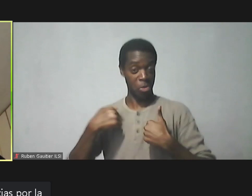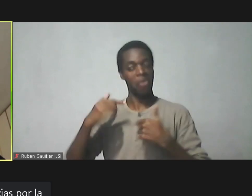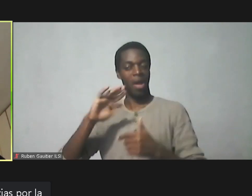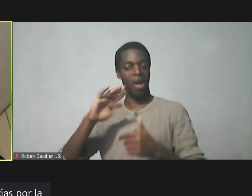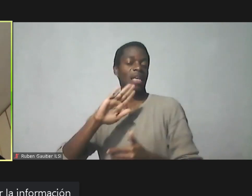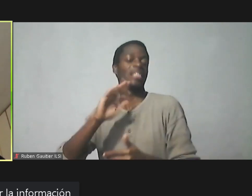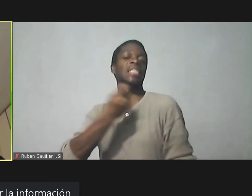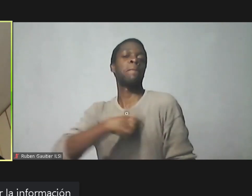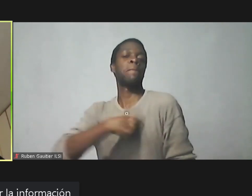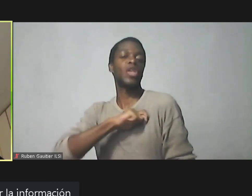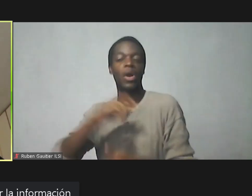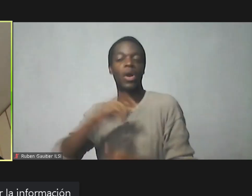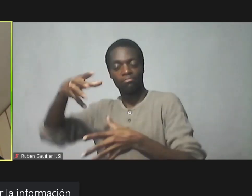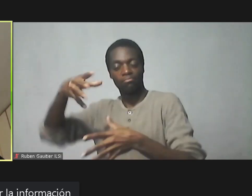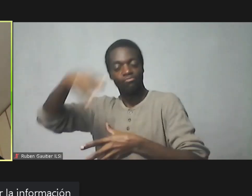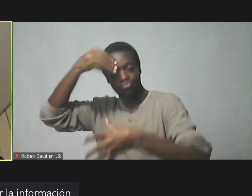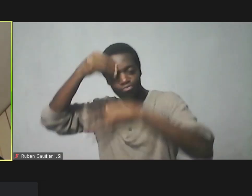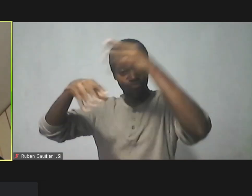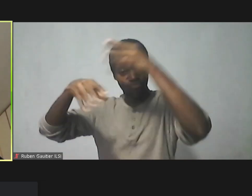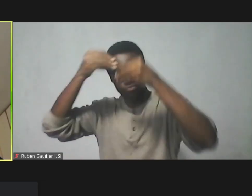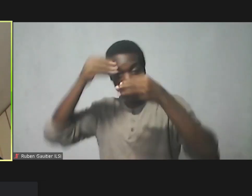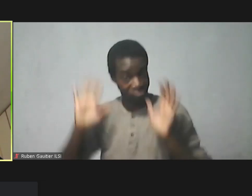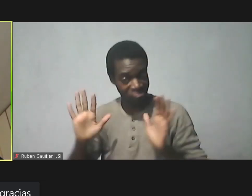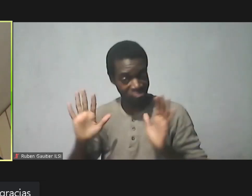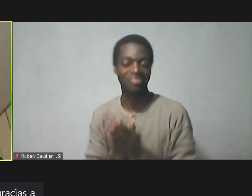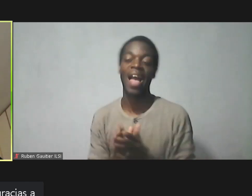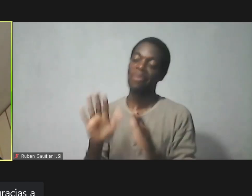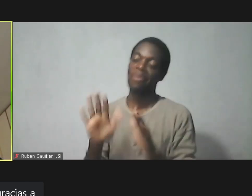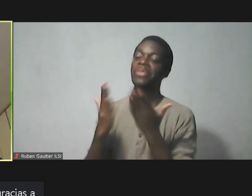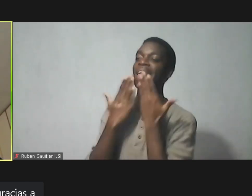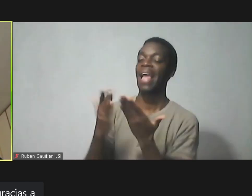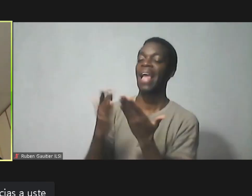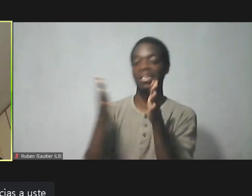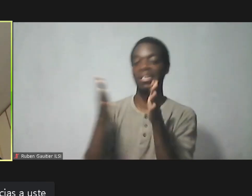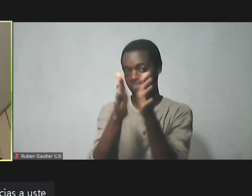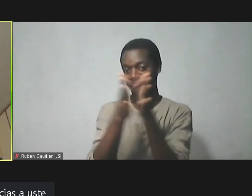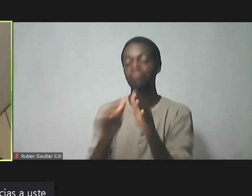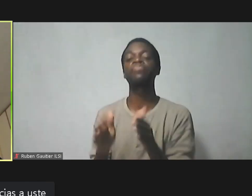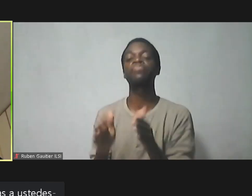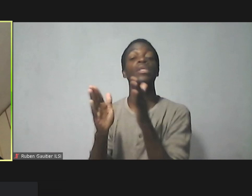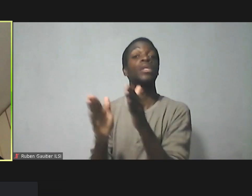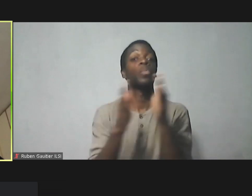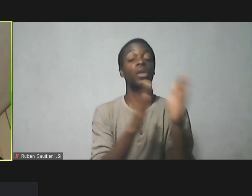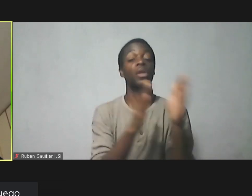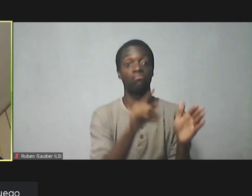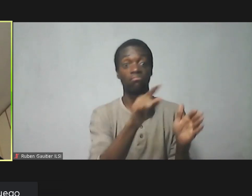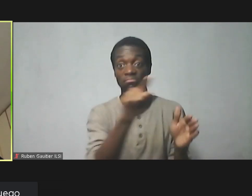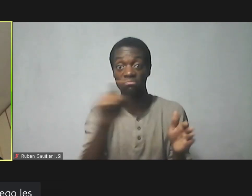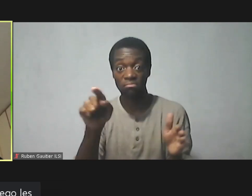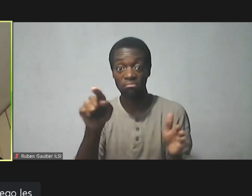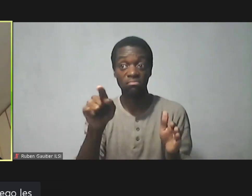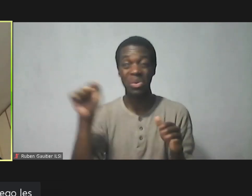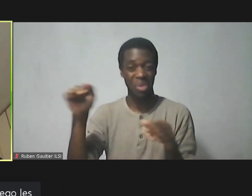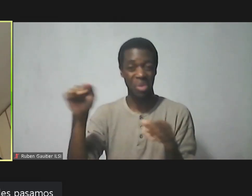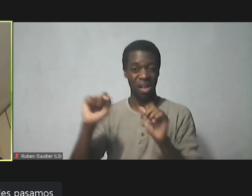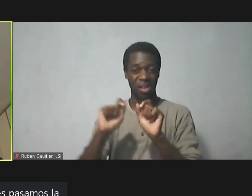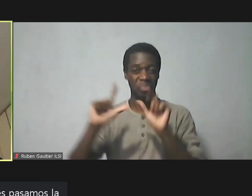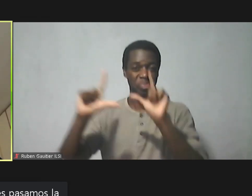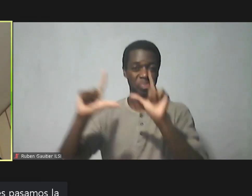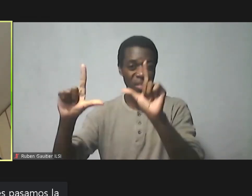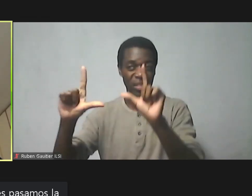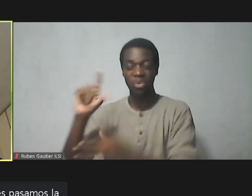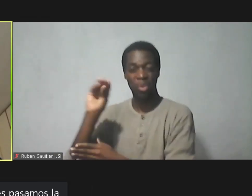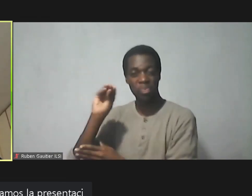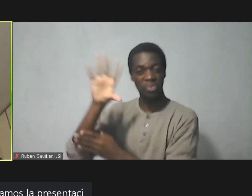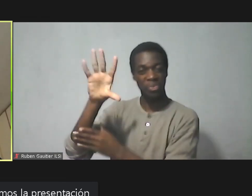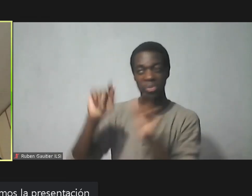Bueno, entonces vamos a, para quienes están viendo la presentación, vamos a pasarles la presentación después cuando ya podamos hacer la respuesta, el agradecimiento a todos los